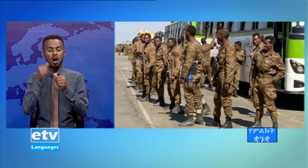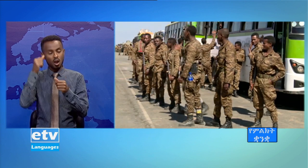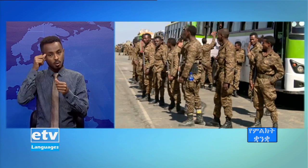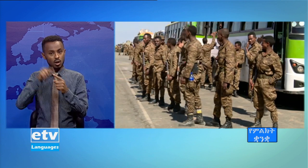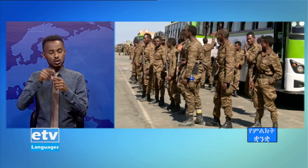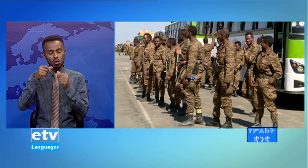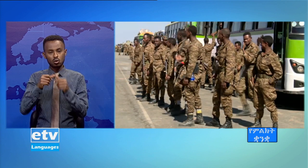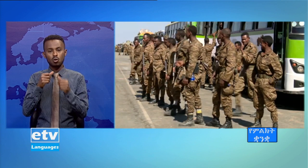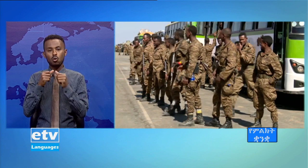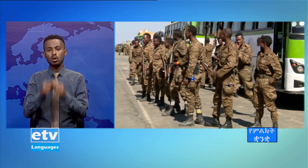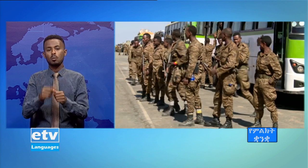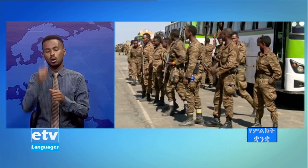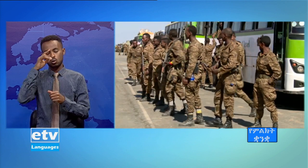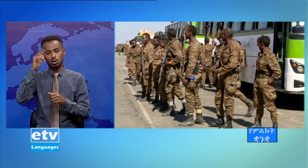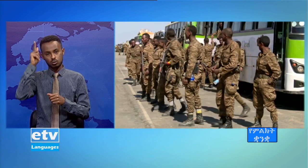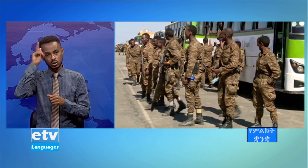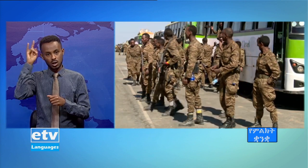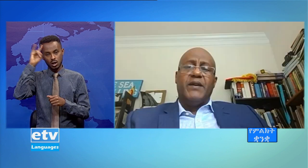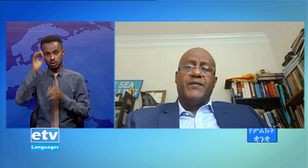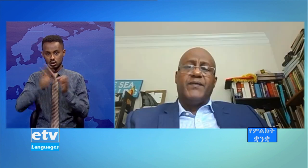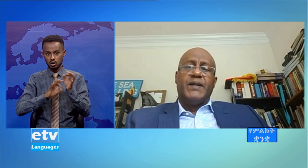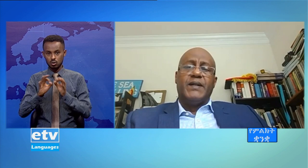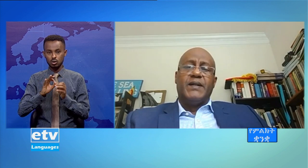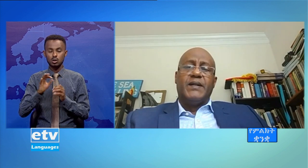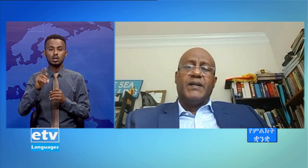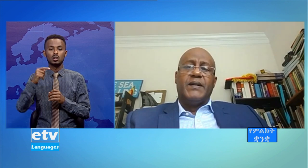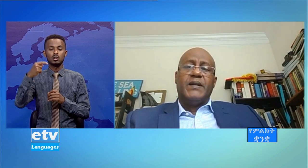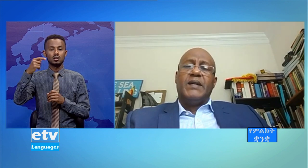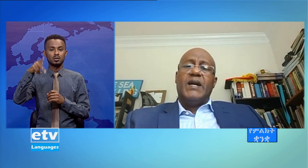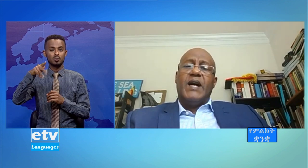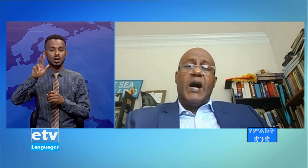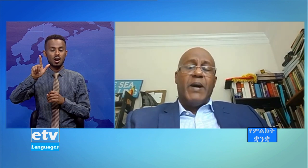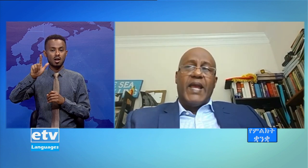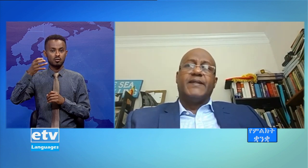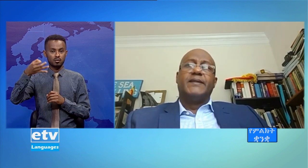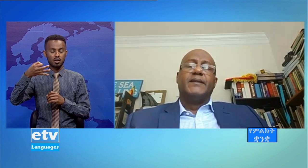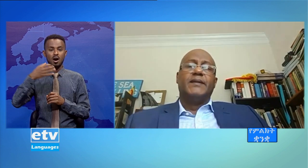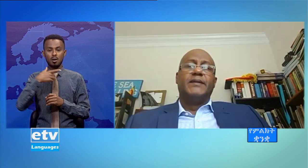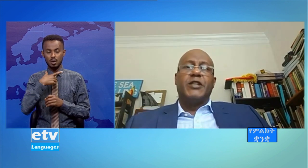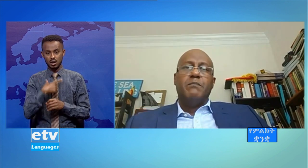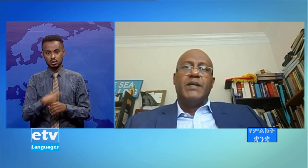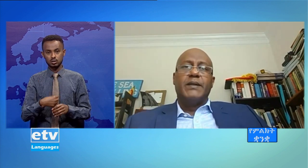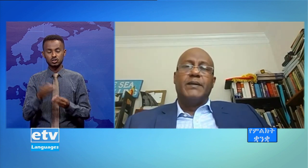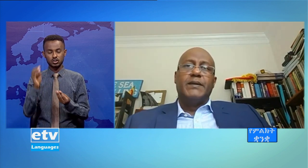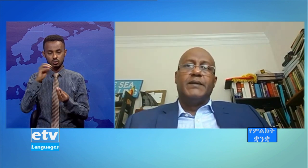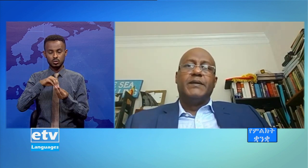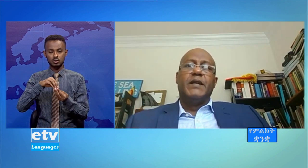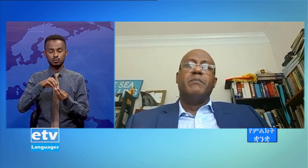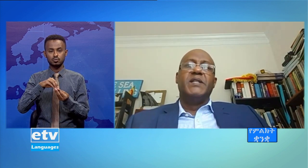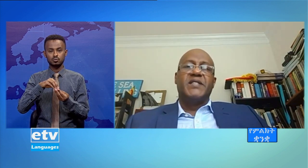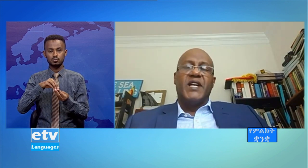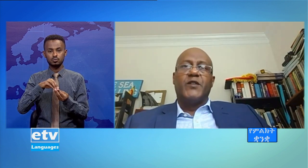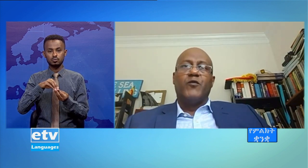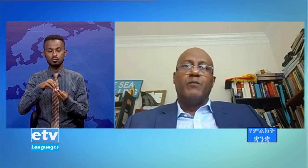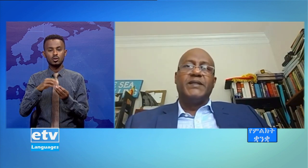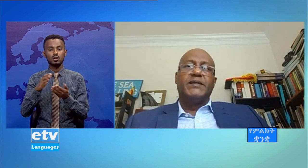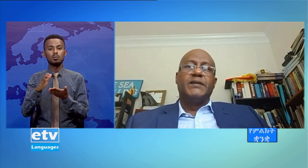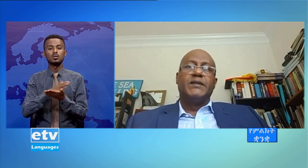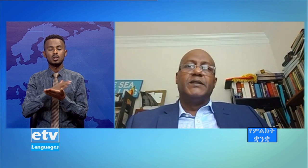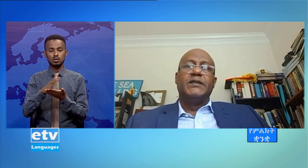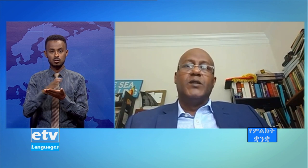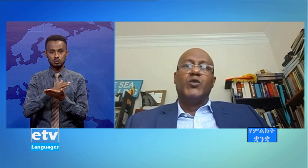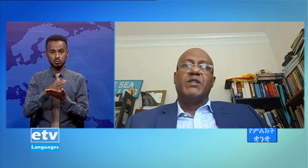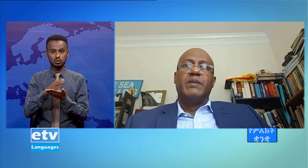እንደቆየም አቶ ናምን ዘለቅ ያስረዳሉ። የቲፒኤልኤፍ አባላት ጭምር